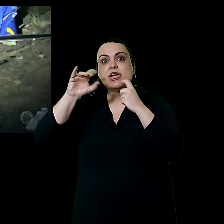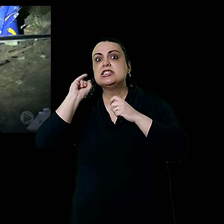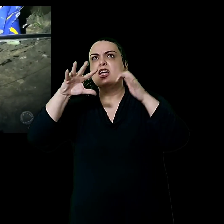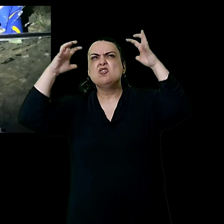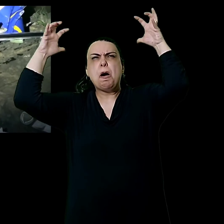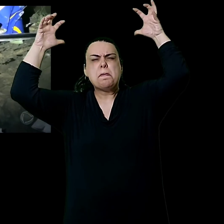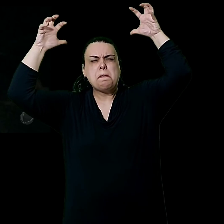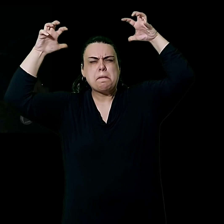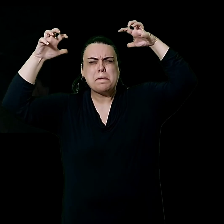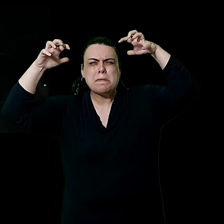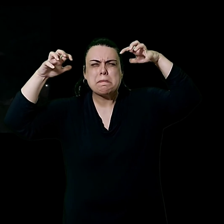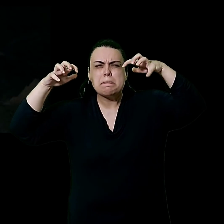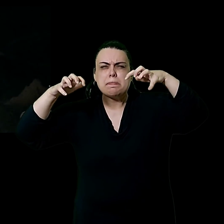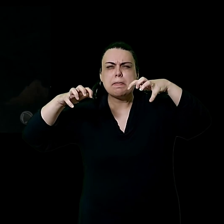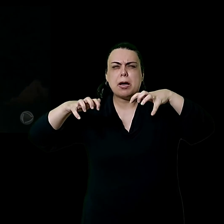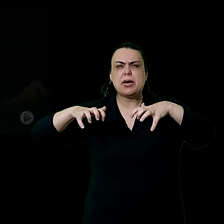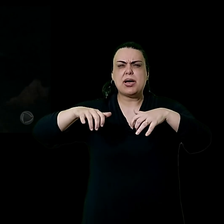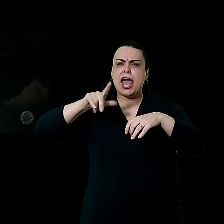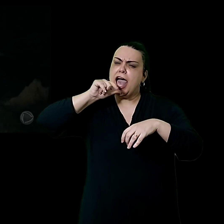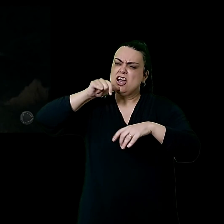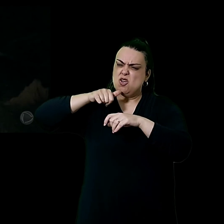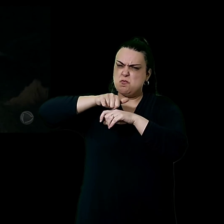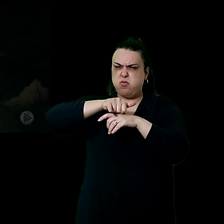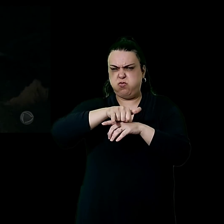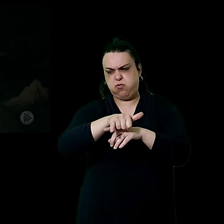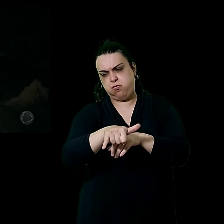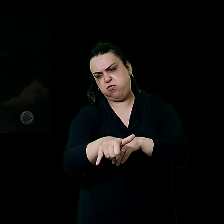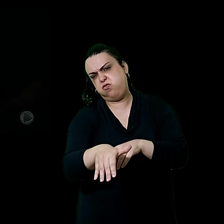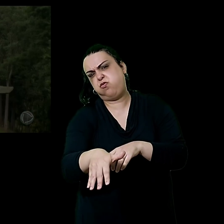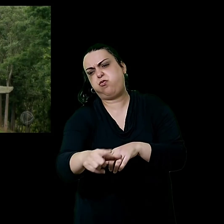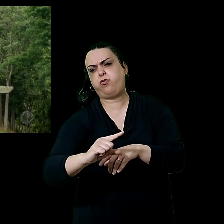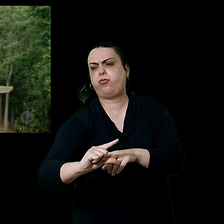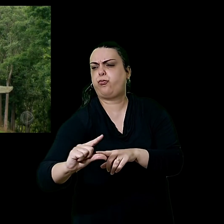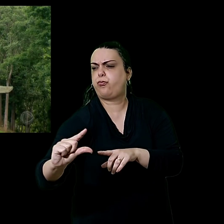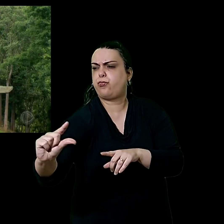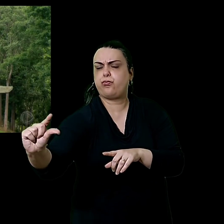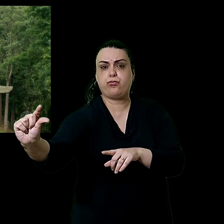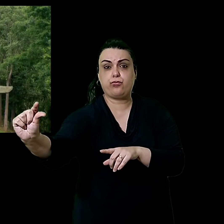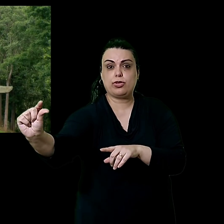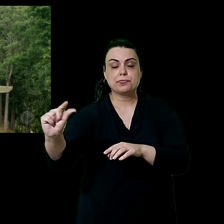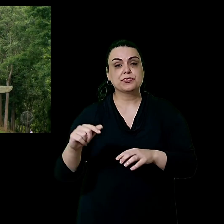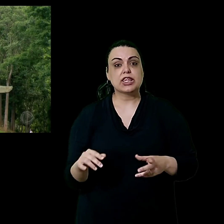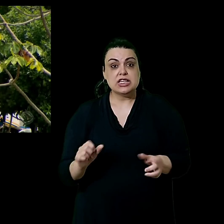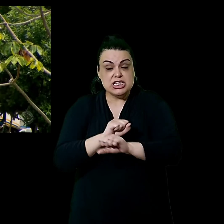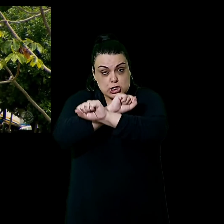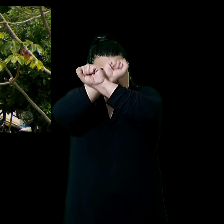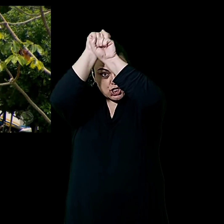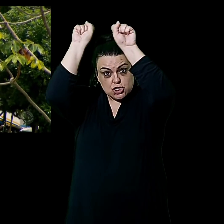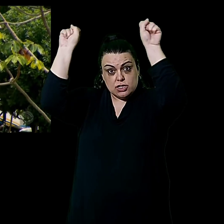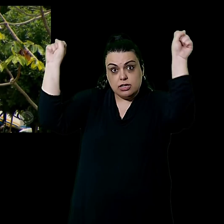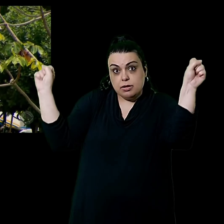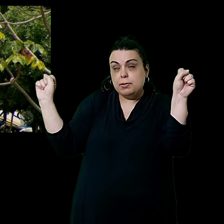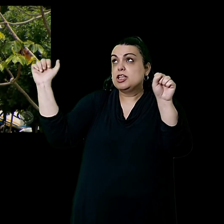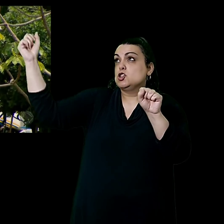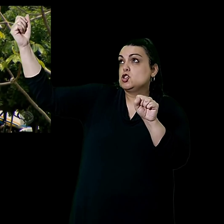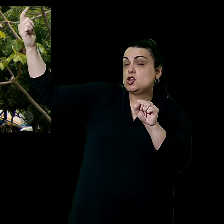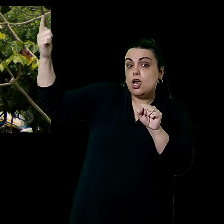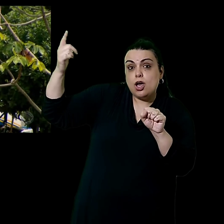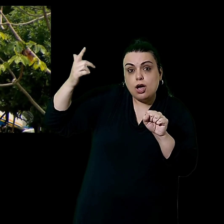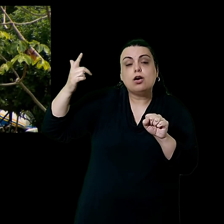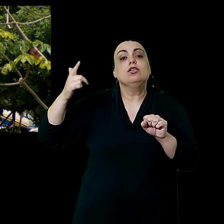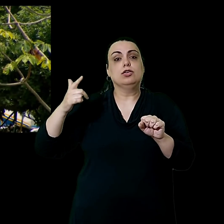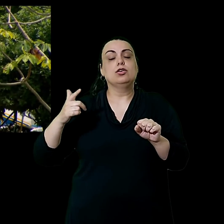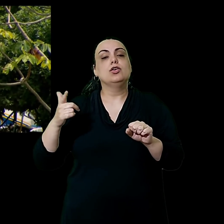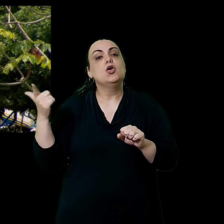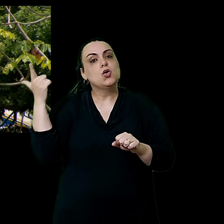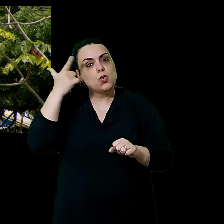que uma tromba d'água levasse o avião rio abaixo. Só pela manhã, com a luz do dia, o